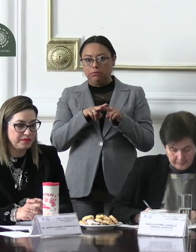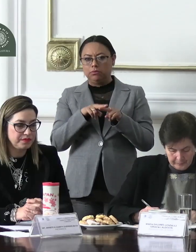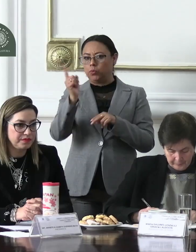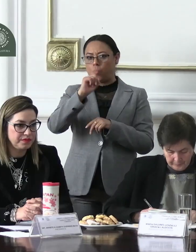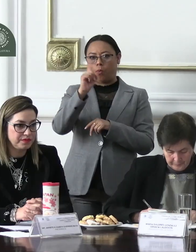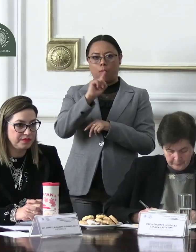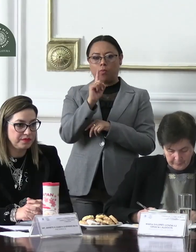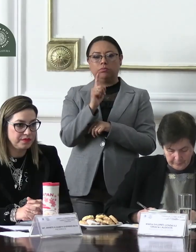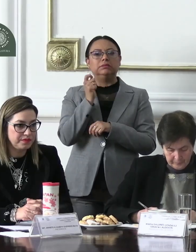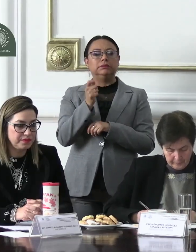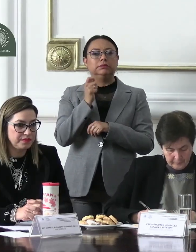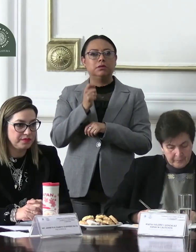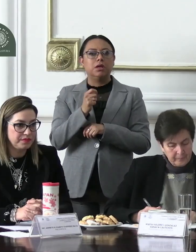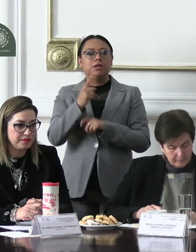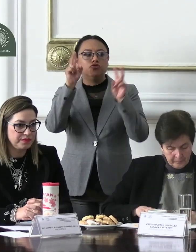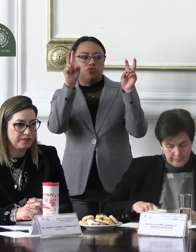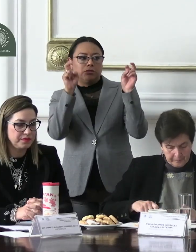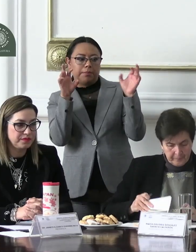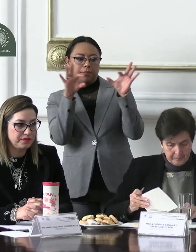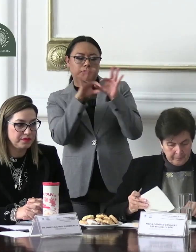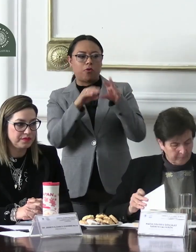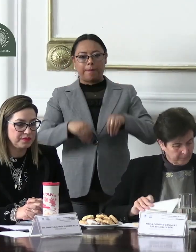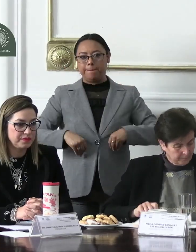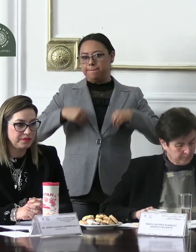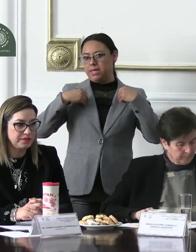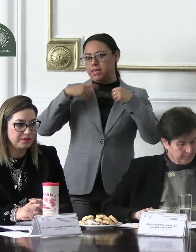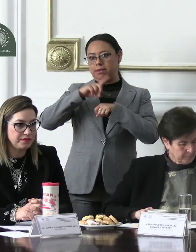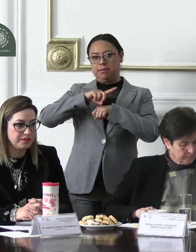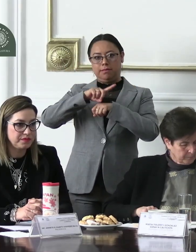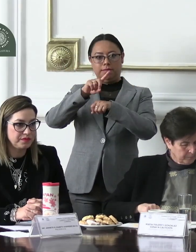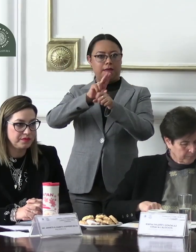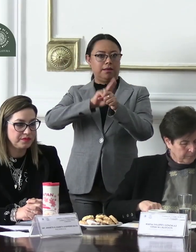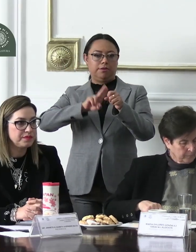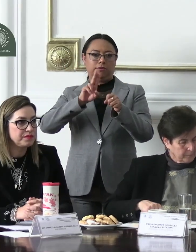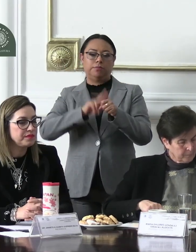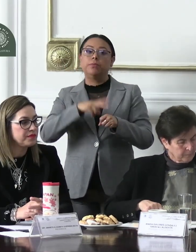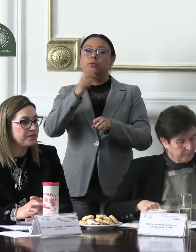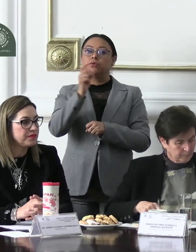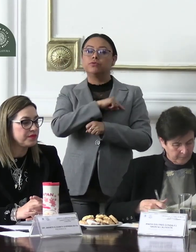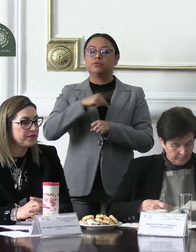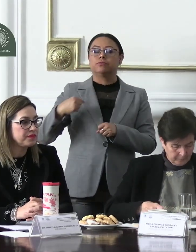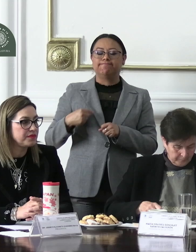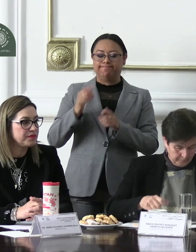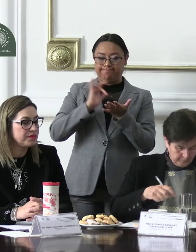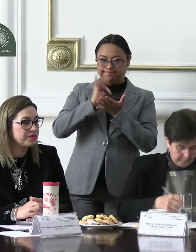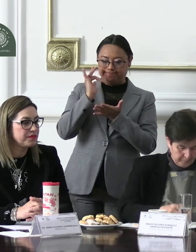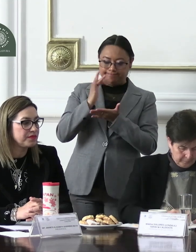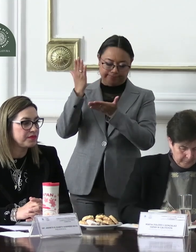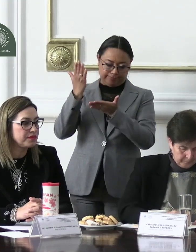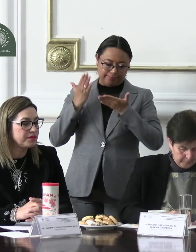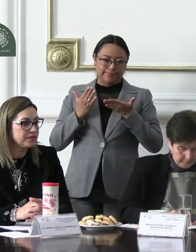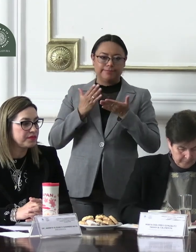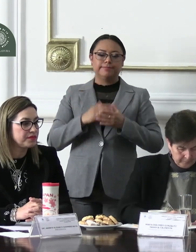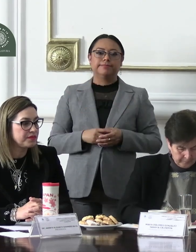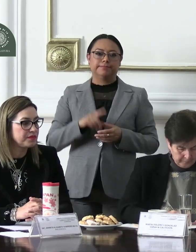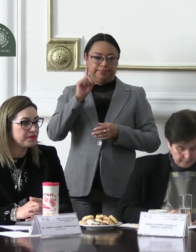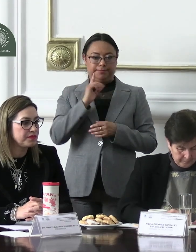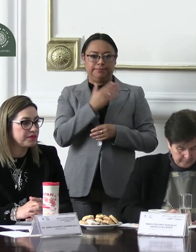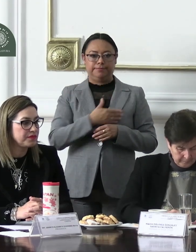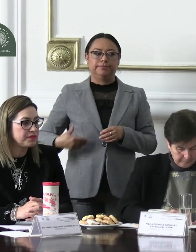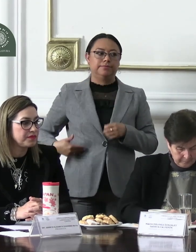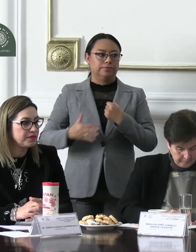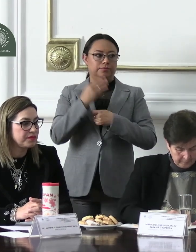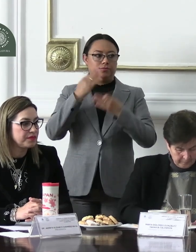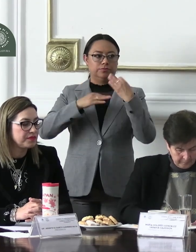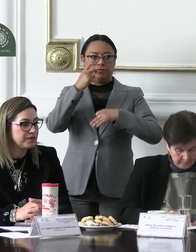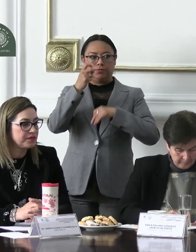son un tema de la vida cotidiana. Por eso valoramos este espacio y agradecemos su presencia, presidenta, porque estos